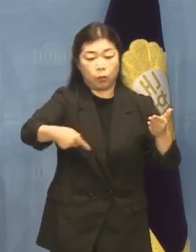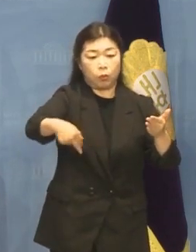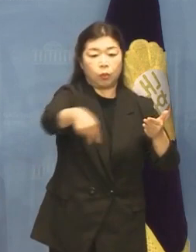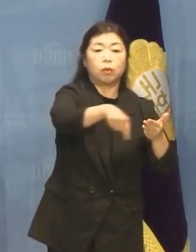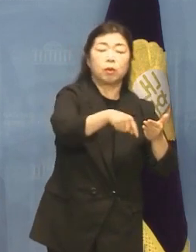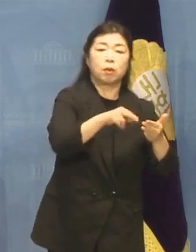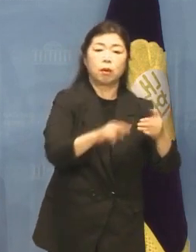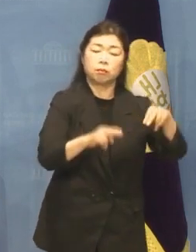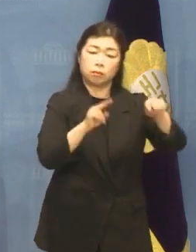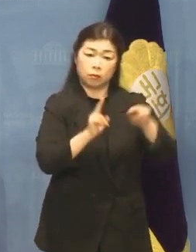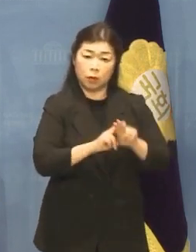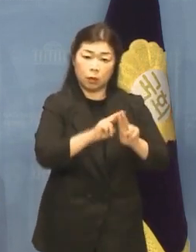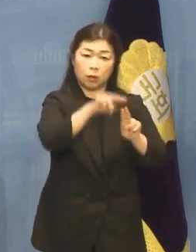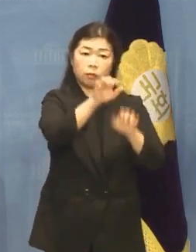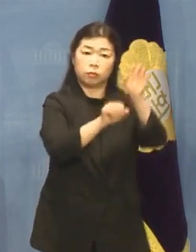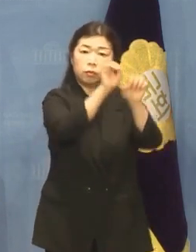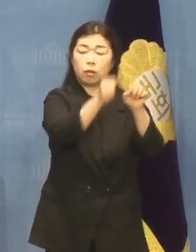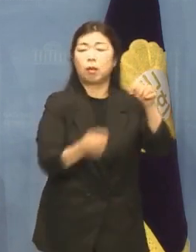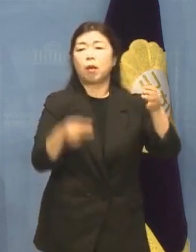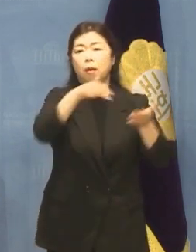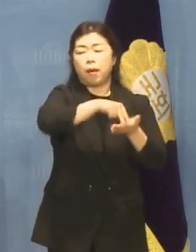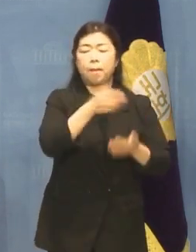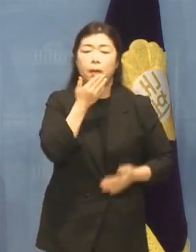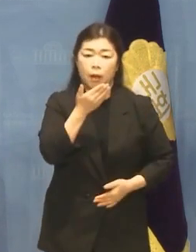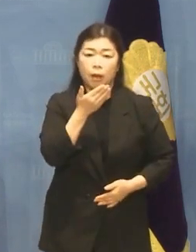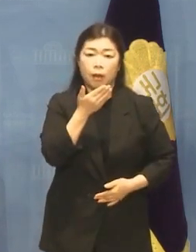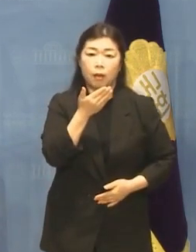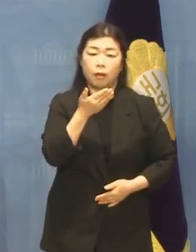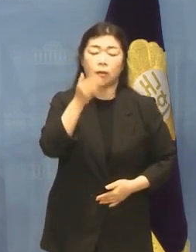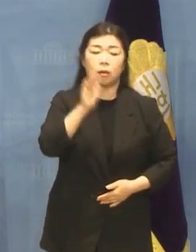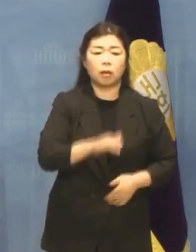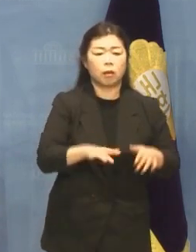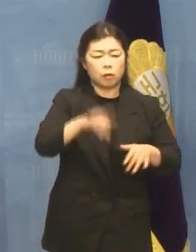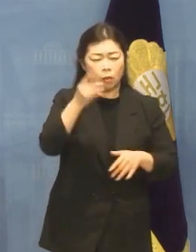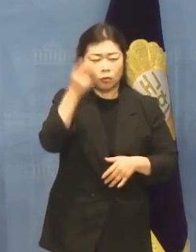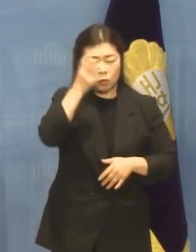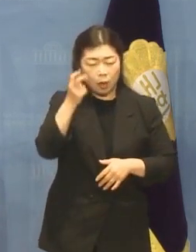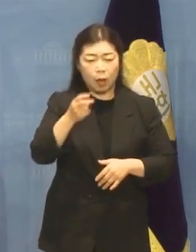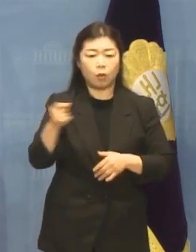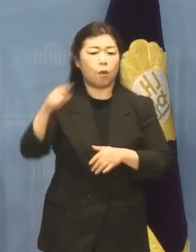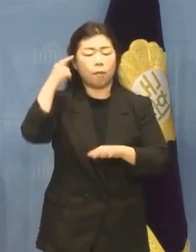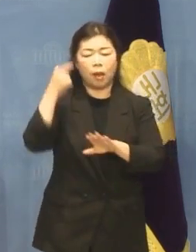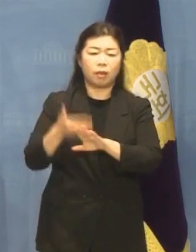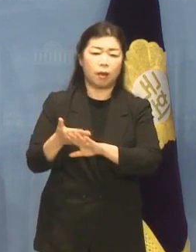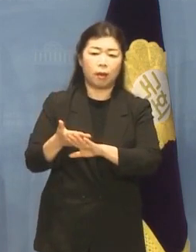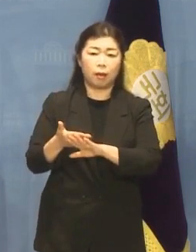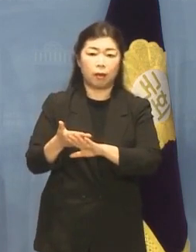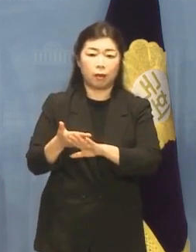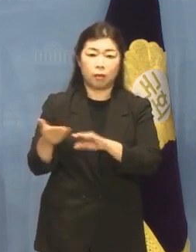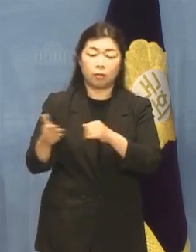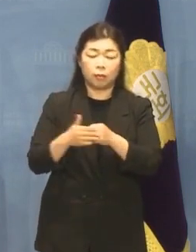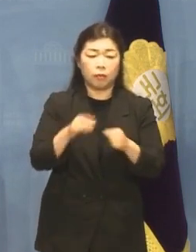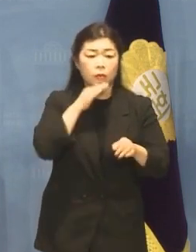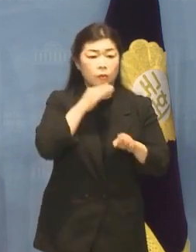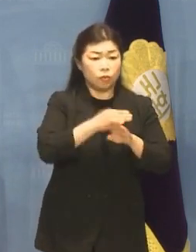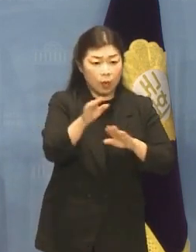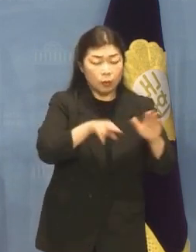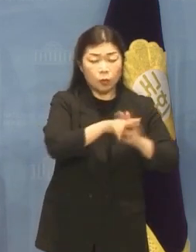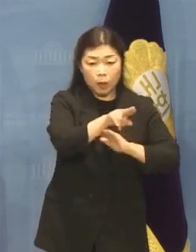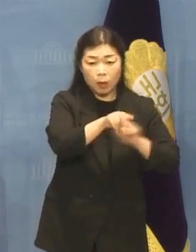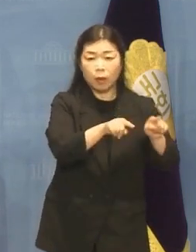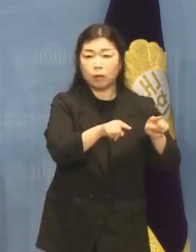불구하고 최초 수사 책임자 등의 항의와 반대를 무시하고 월북에 부합하는 증거나 자료들을